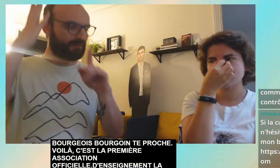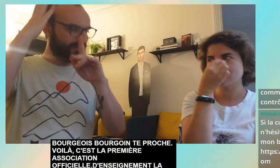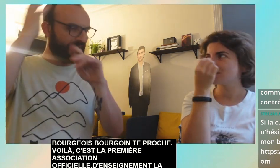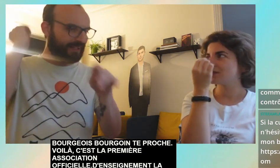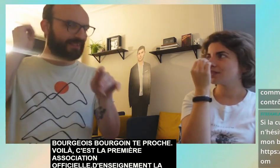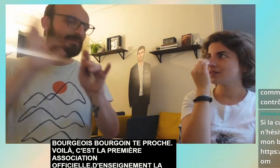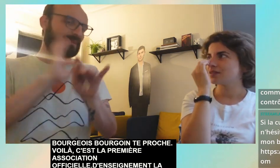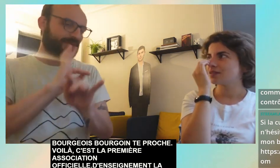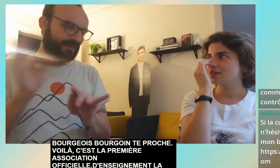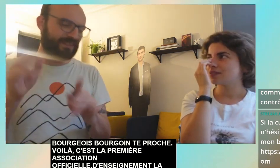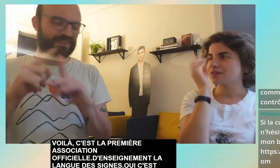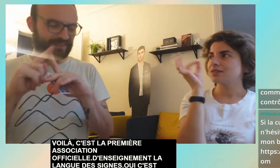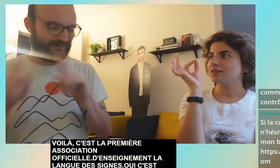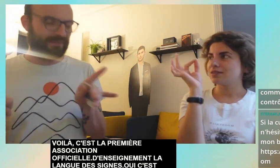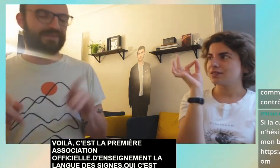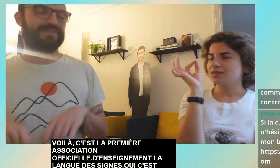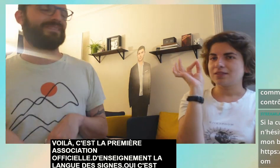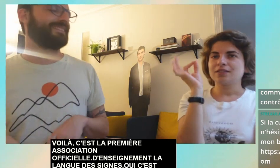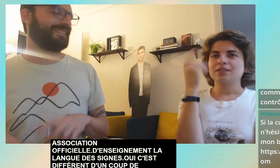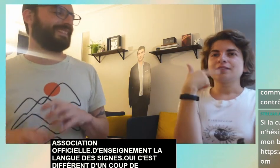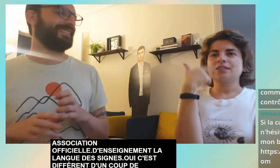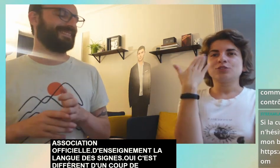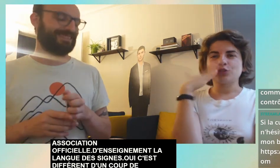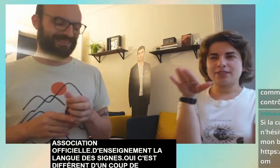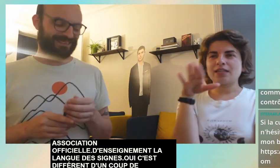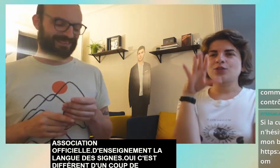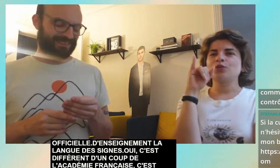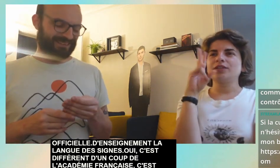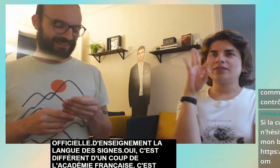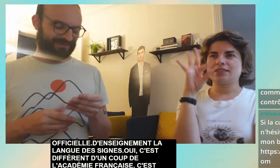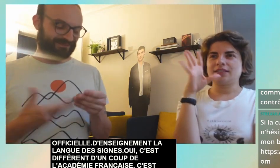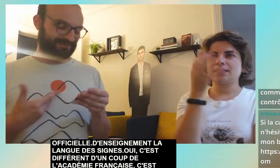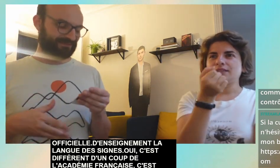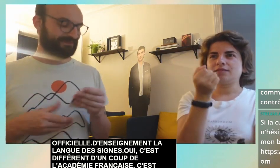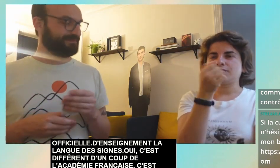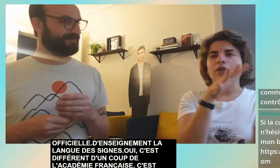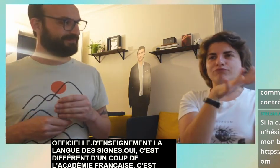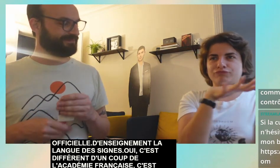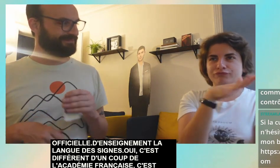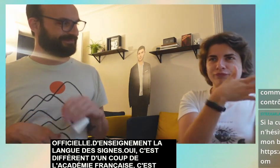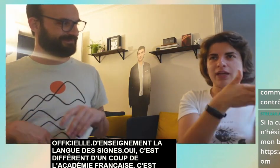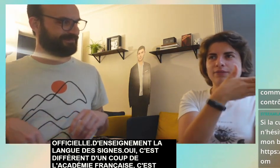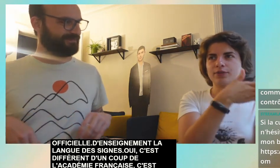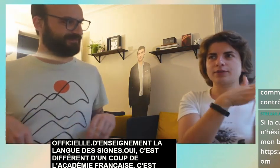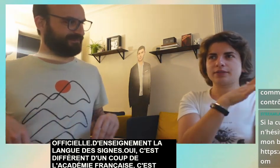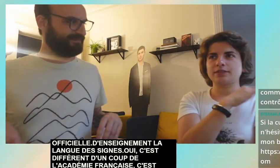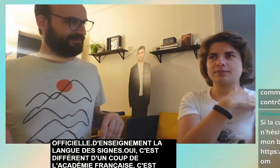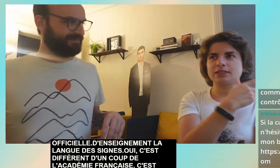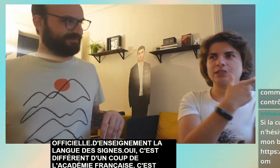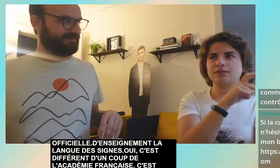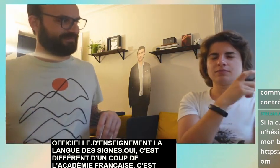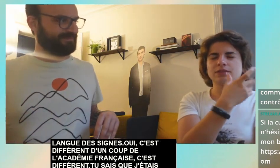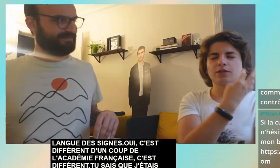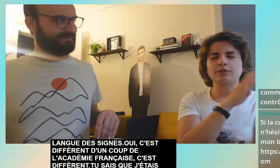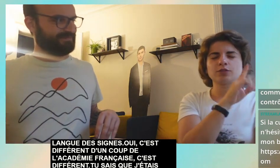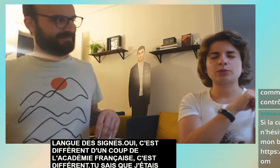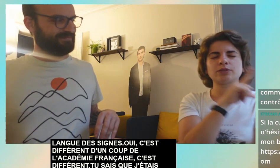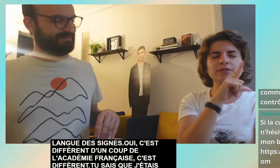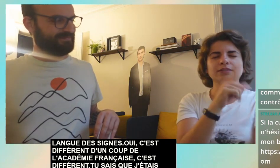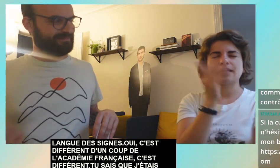coup de l'Académie française, c'est différent. Je sais que j'étais. Ah, avant, c'était 1977,